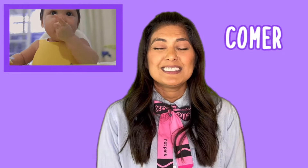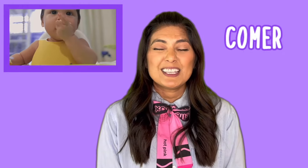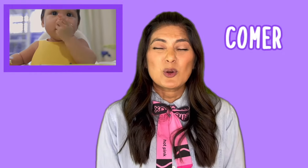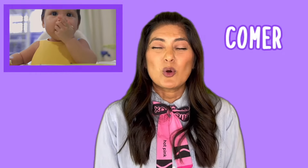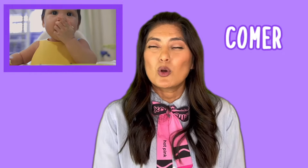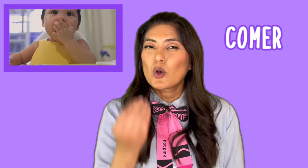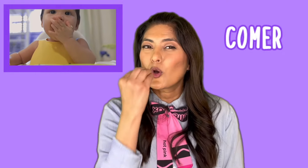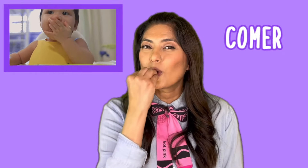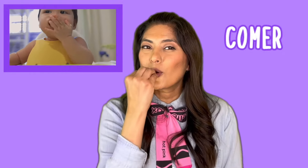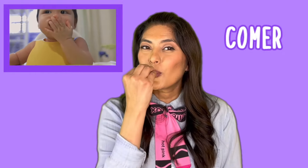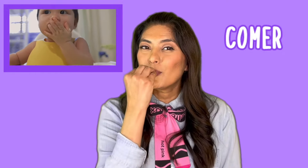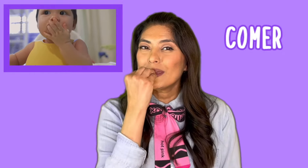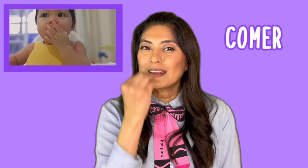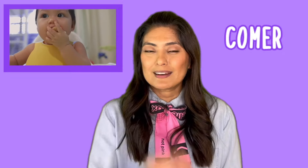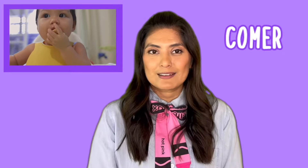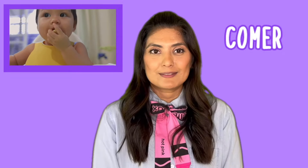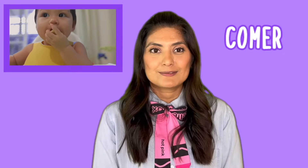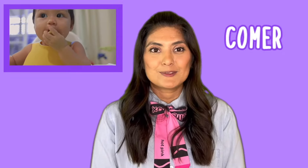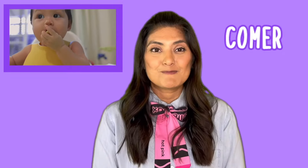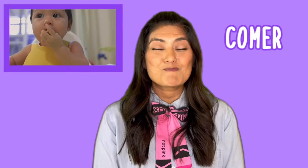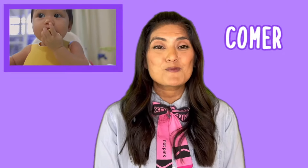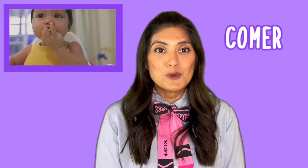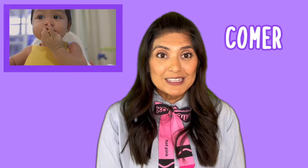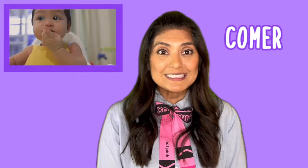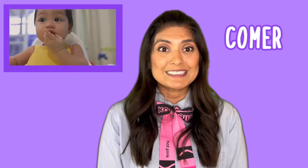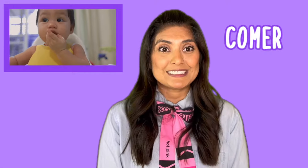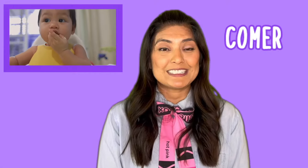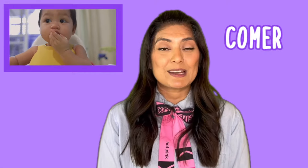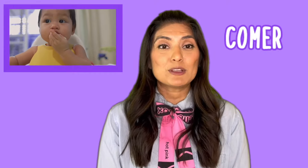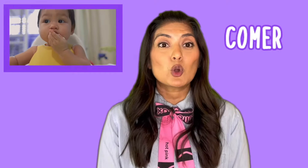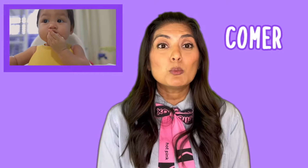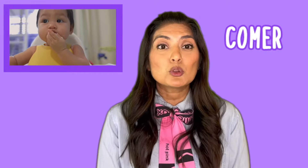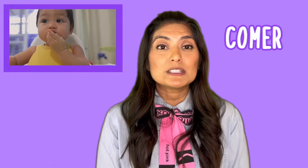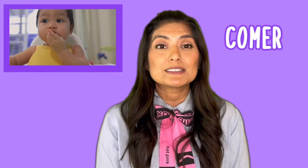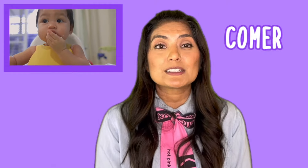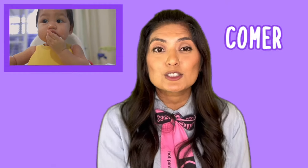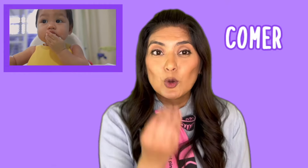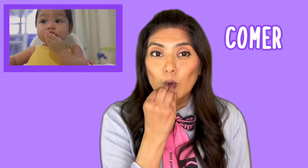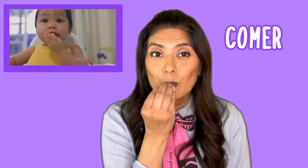Quiero comer. ¿Puedes enseñarme cómo dices comer?